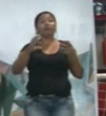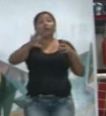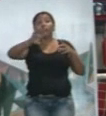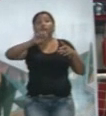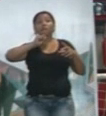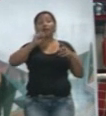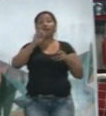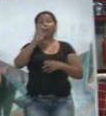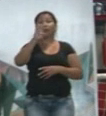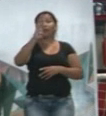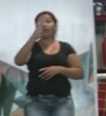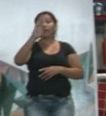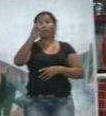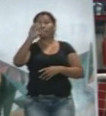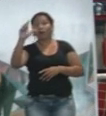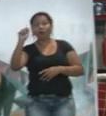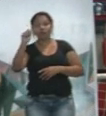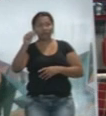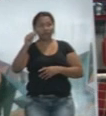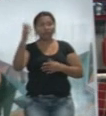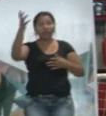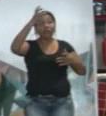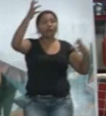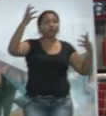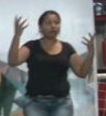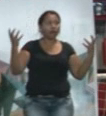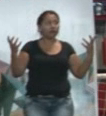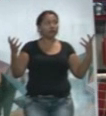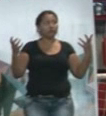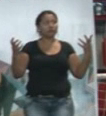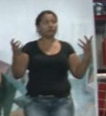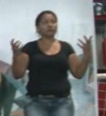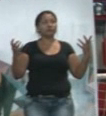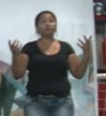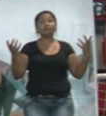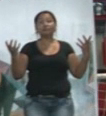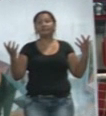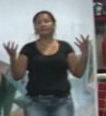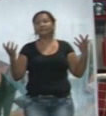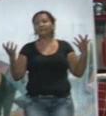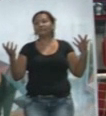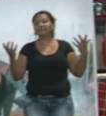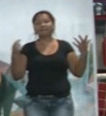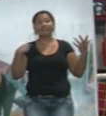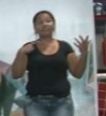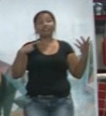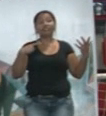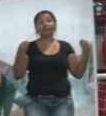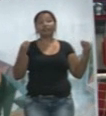você quiser ter ebola, eu quero ter. Como é que você faz para conseguir ebola?